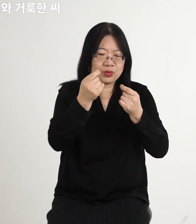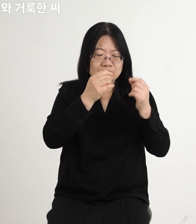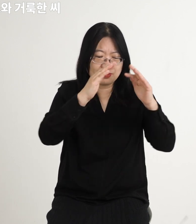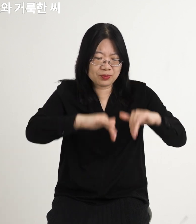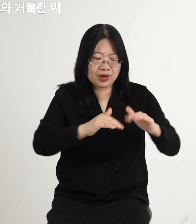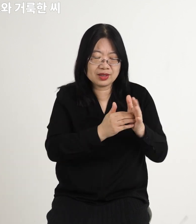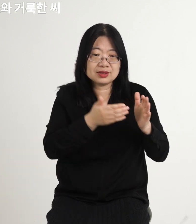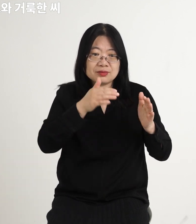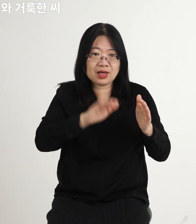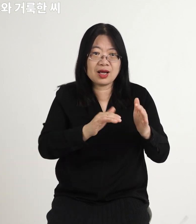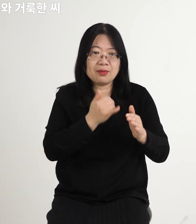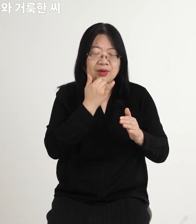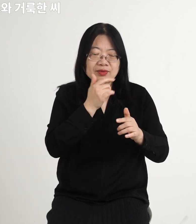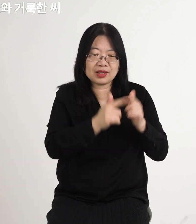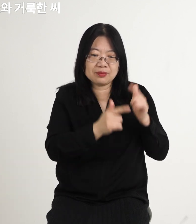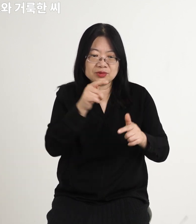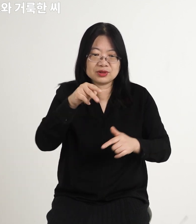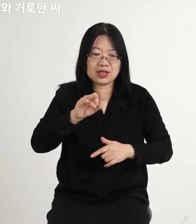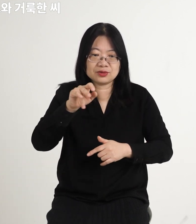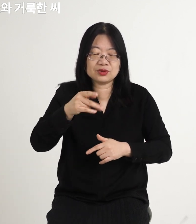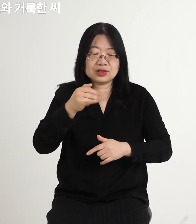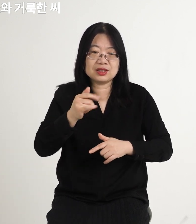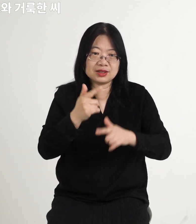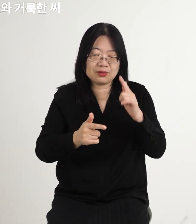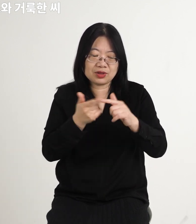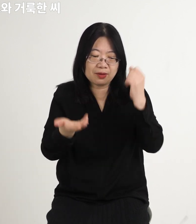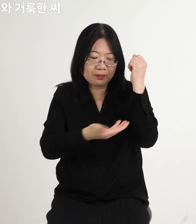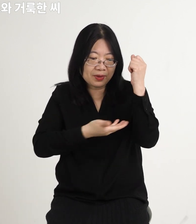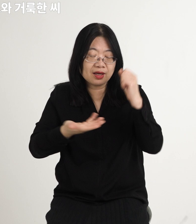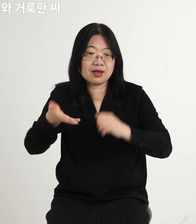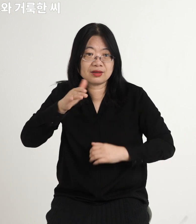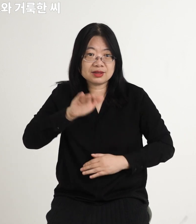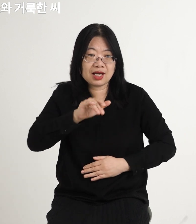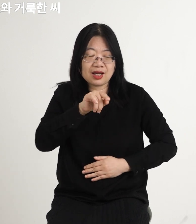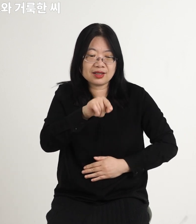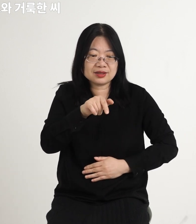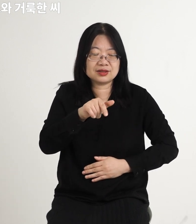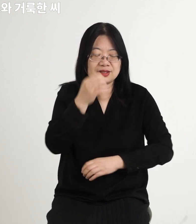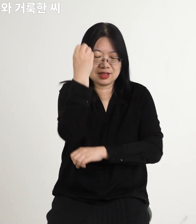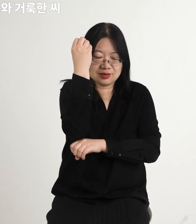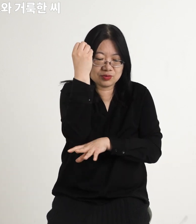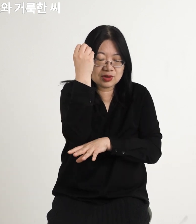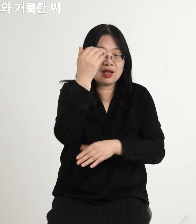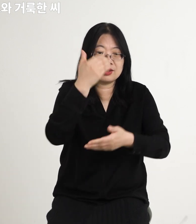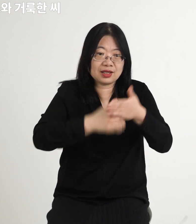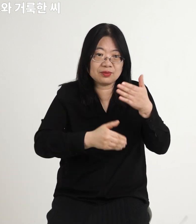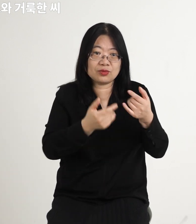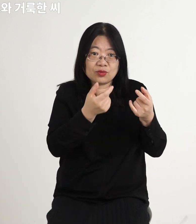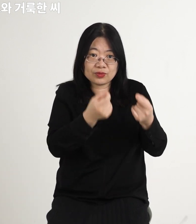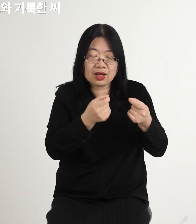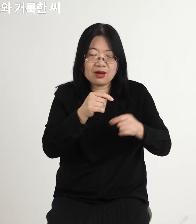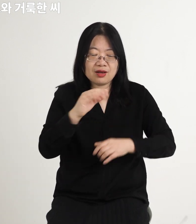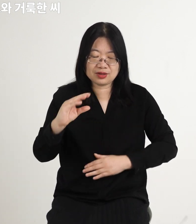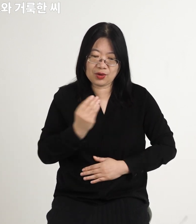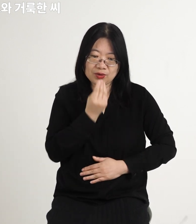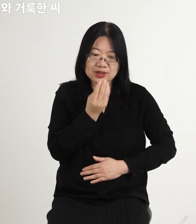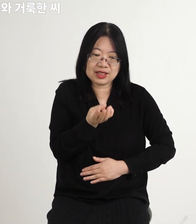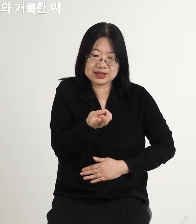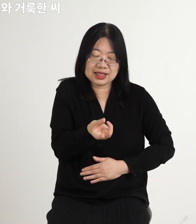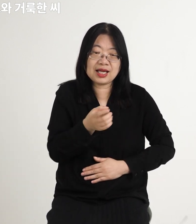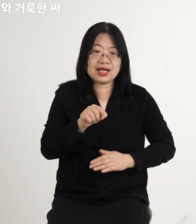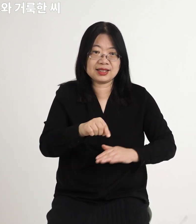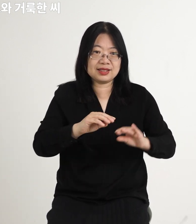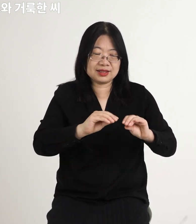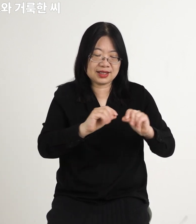것이나 밤나무와 상수리나무가 배임을 당하여도 그 그루터기는 남아있는 것 같이 거룩한 씨가 이